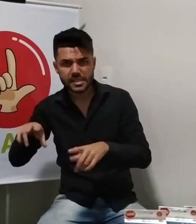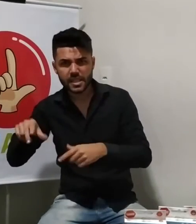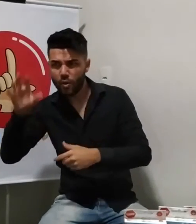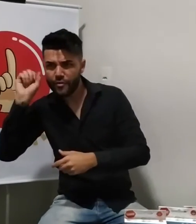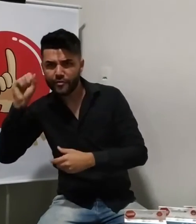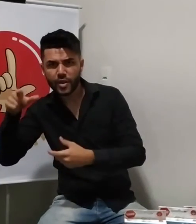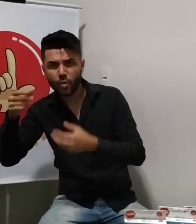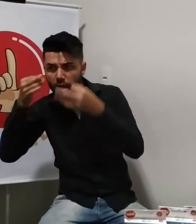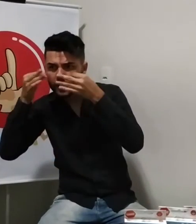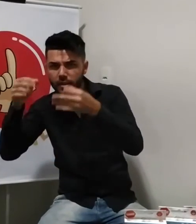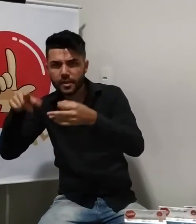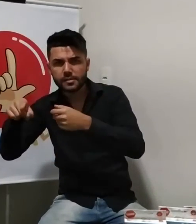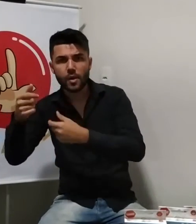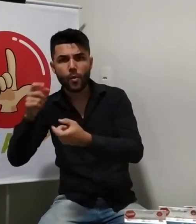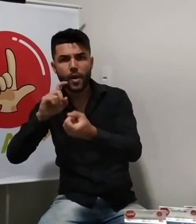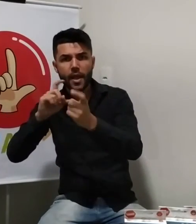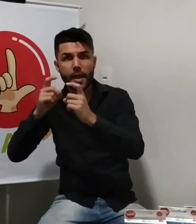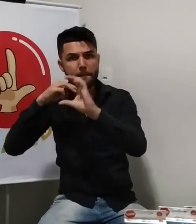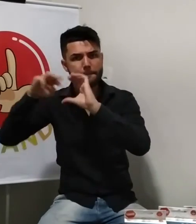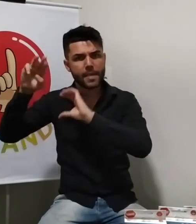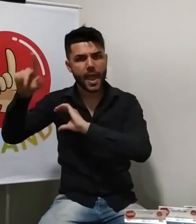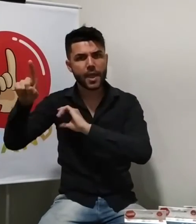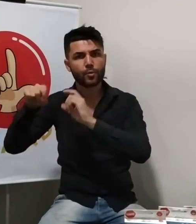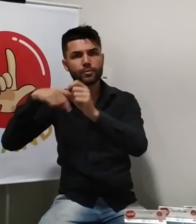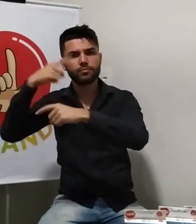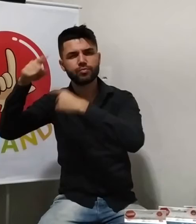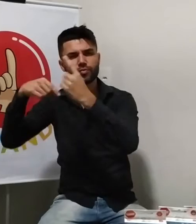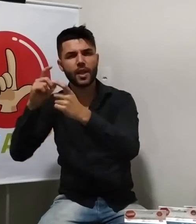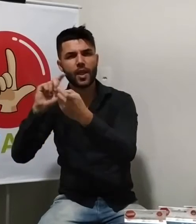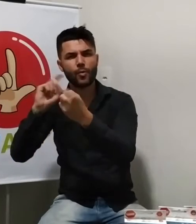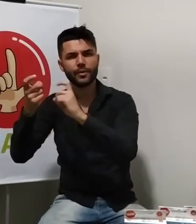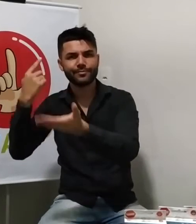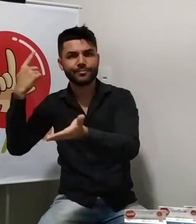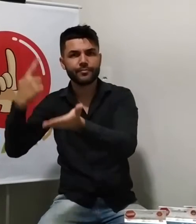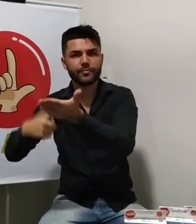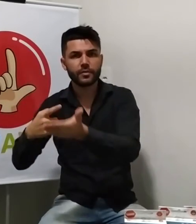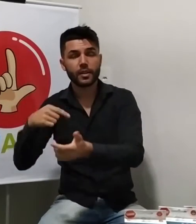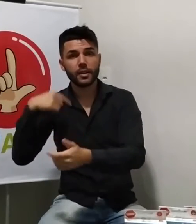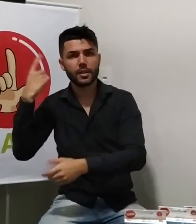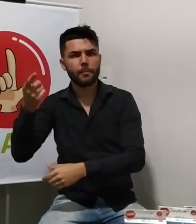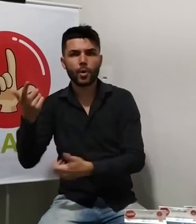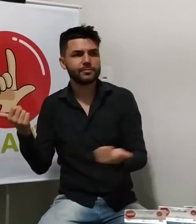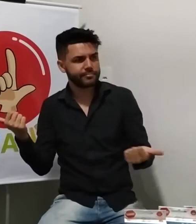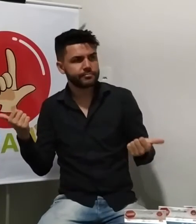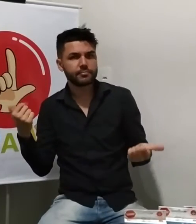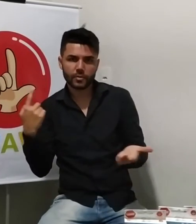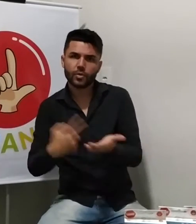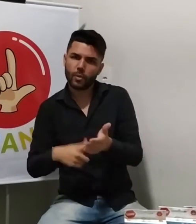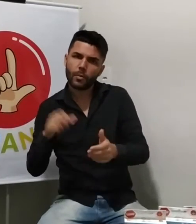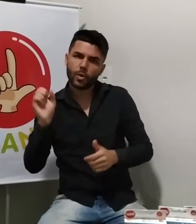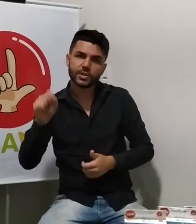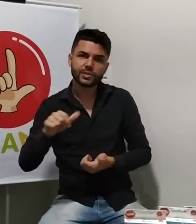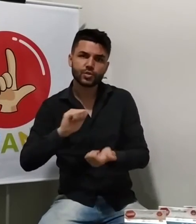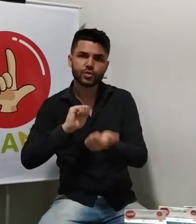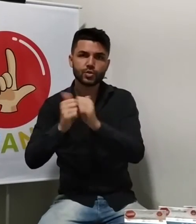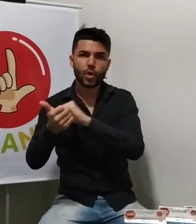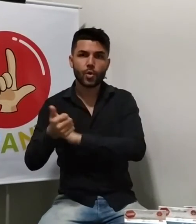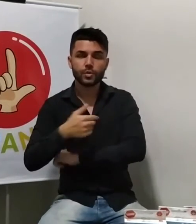plano de negócio, fiz uma apresentação pros caras e tal, e voltei pra trás. E aí quando eu voltei pro Brasil, não tinha grana pra começar, porque eu era estagiário lá da Unimed, né? E aí